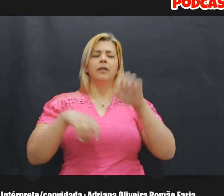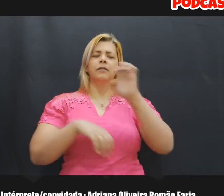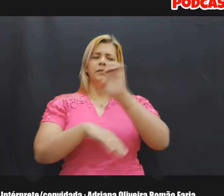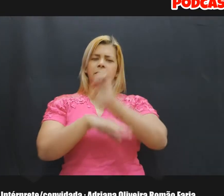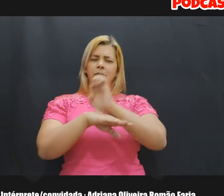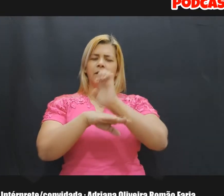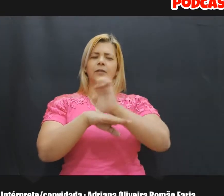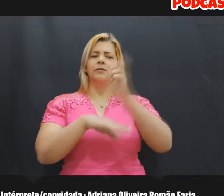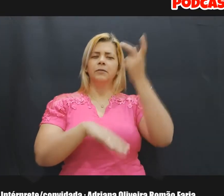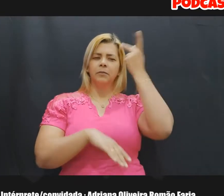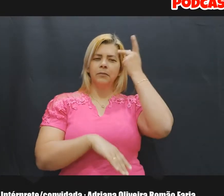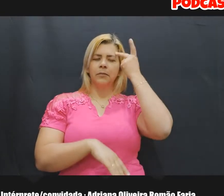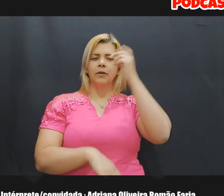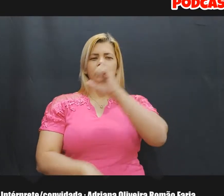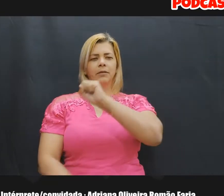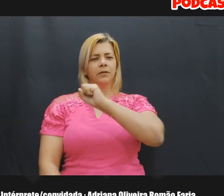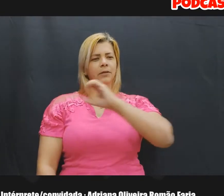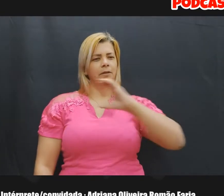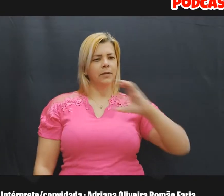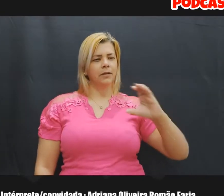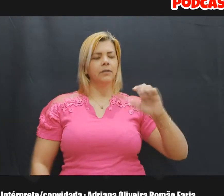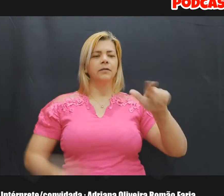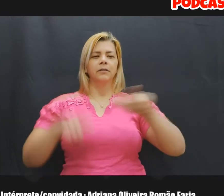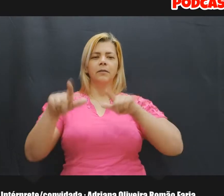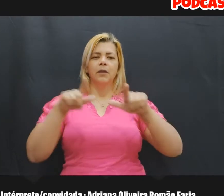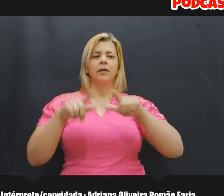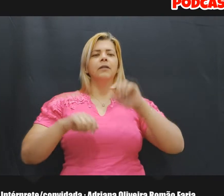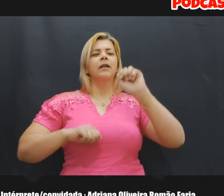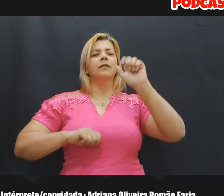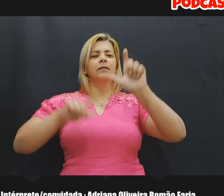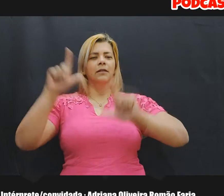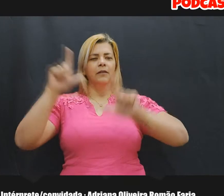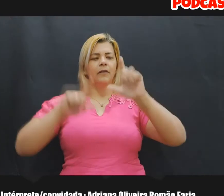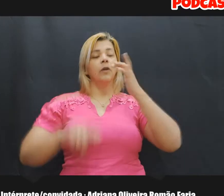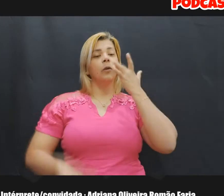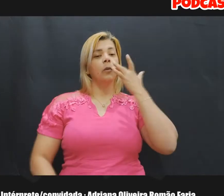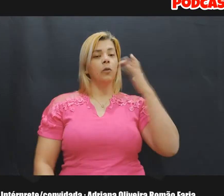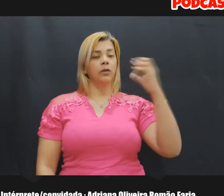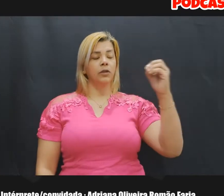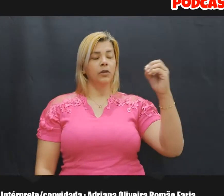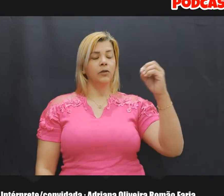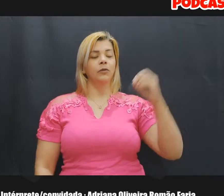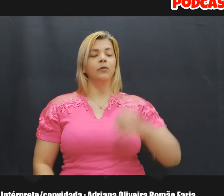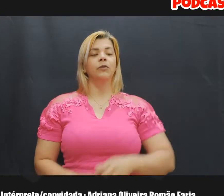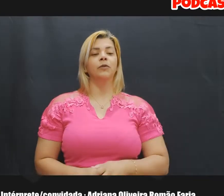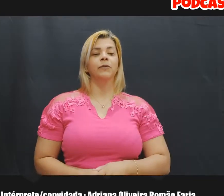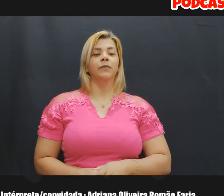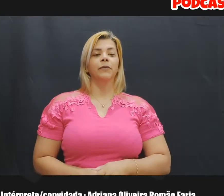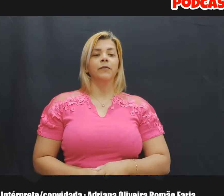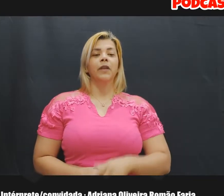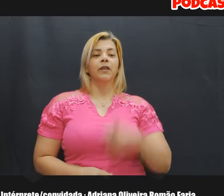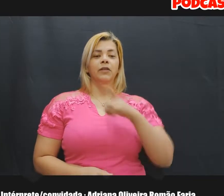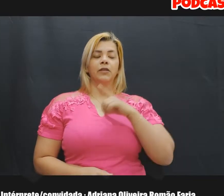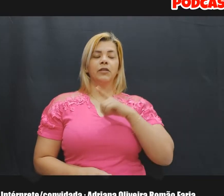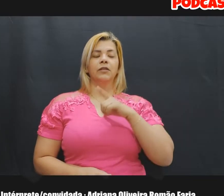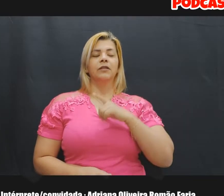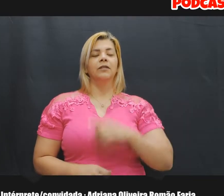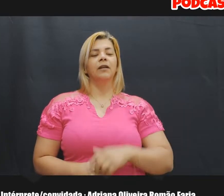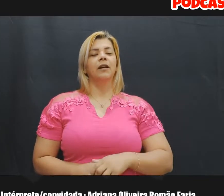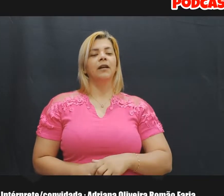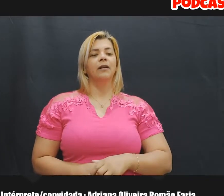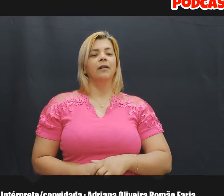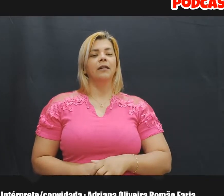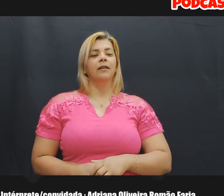Paulo e Santa Catarina. Trabalhou também como intérprete na TV Ourinhos, no programa infantil Turma do Buiú.